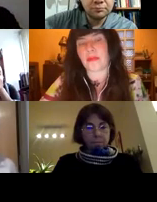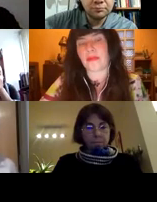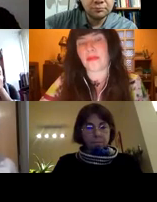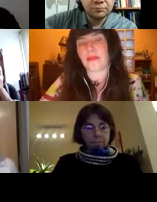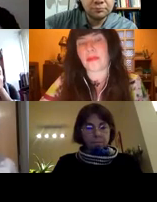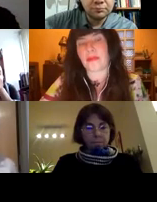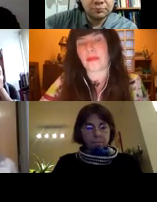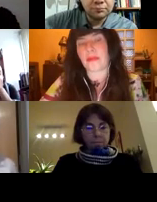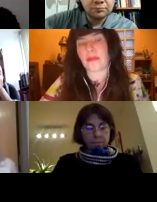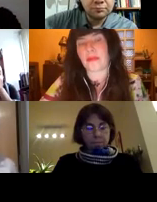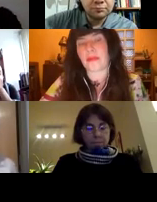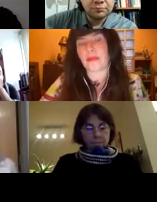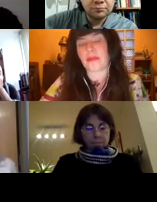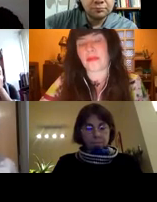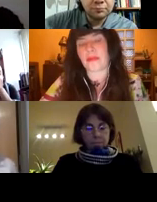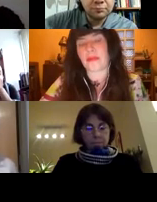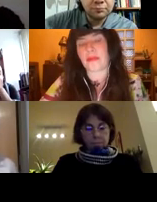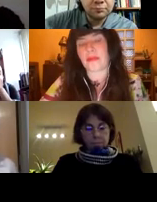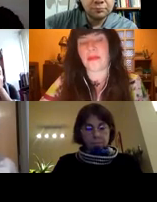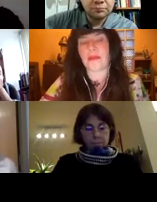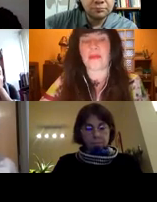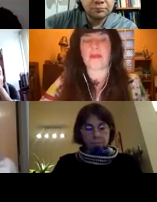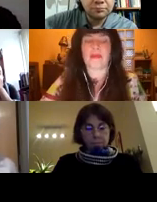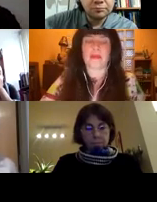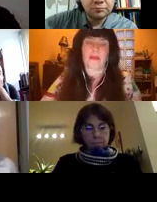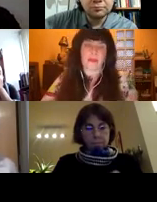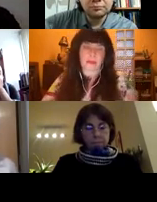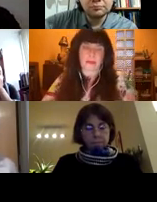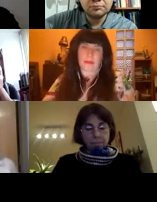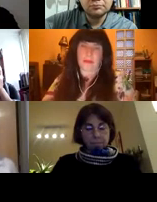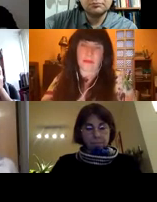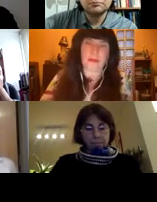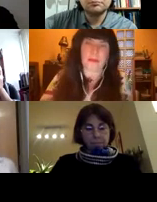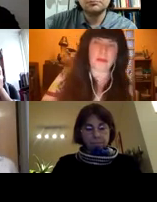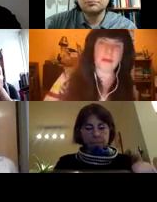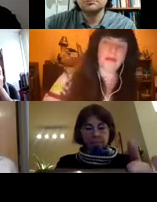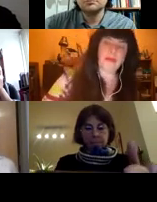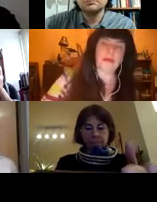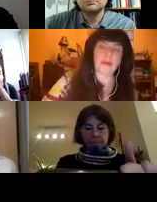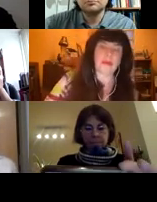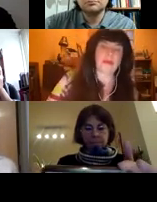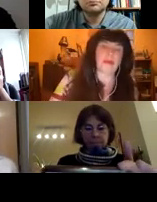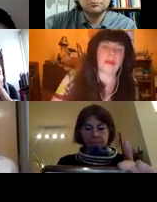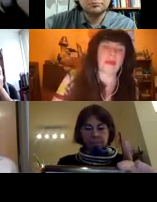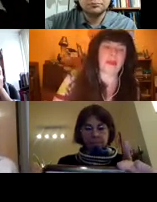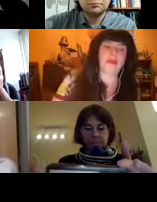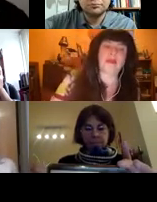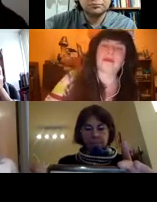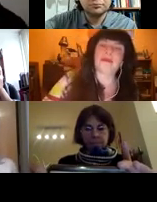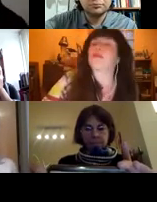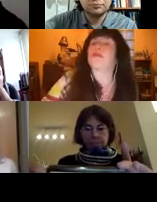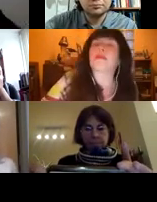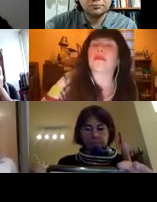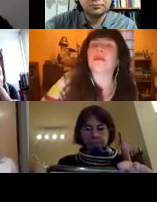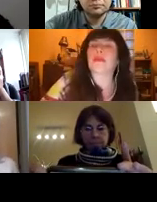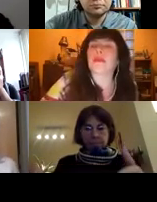participantes de diferentes niveles lingüísticos, con diferentes años de inmersión en la lengua de señas. Y esto es interesante